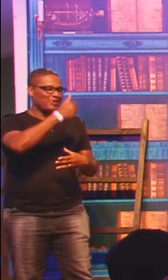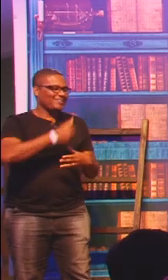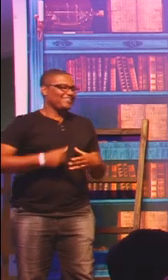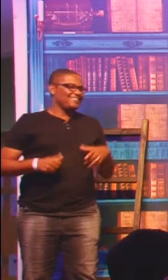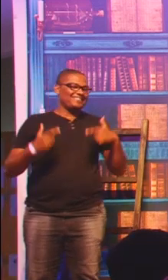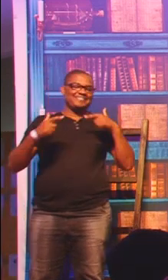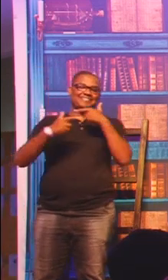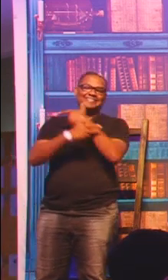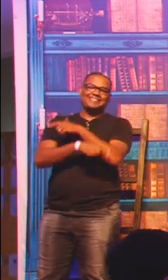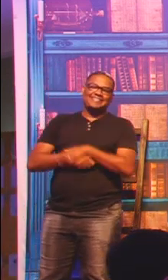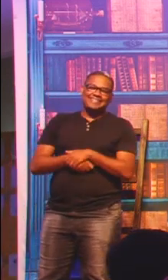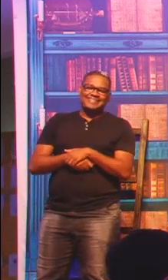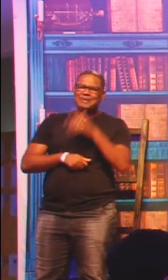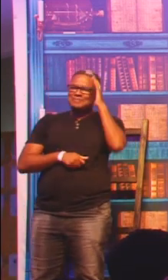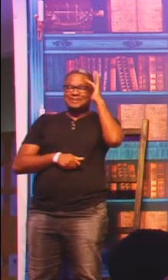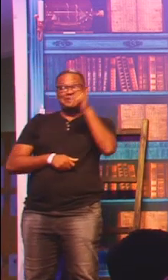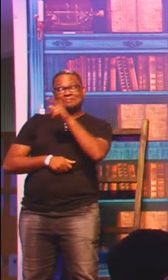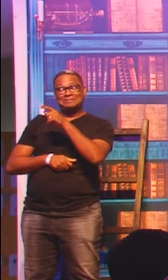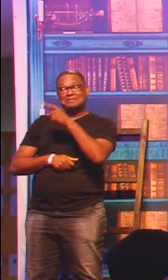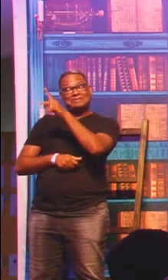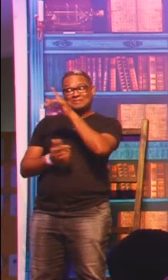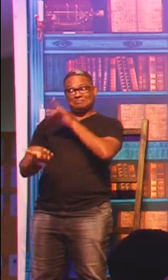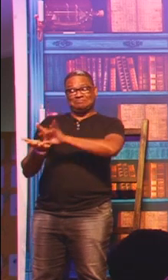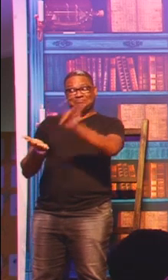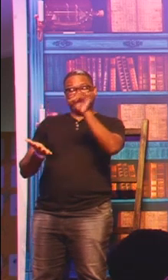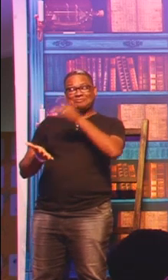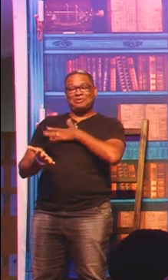E eu pensando com meus botões, você não vai gostar.